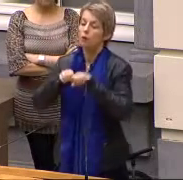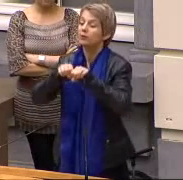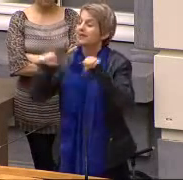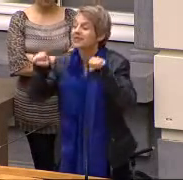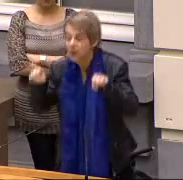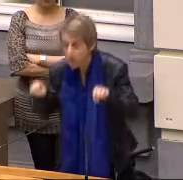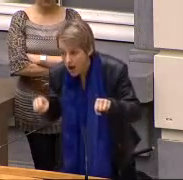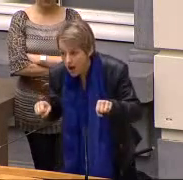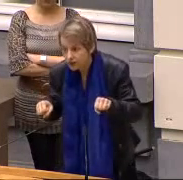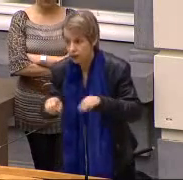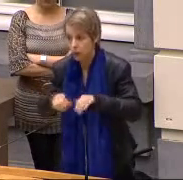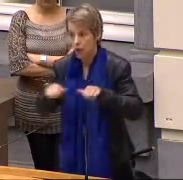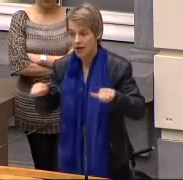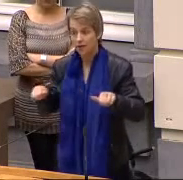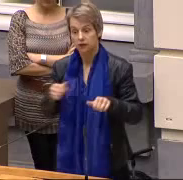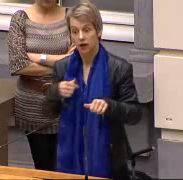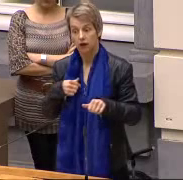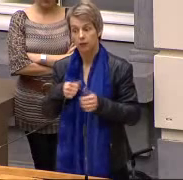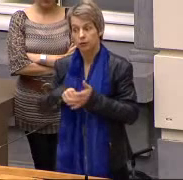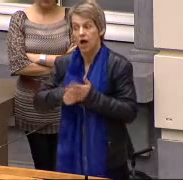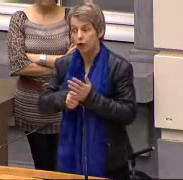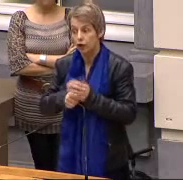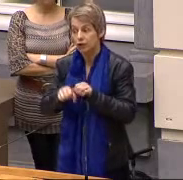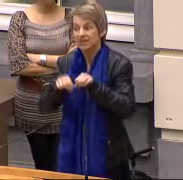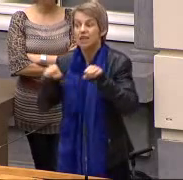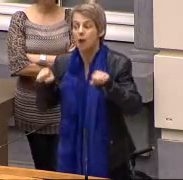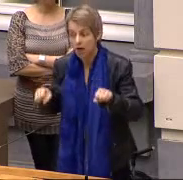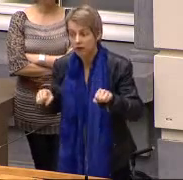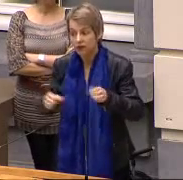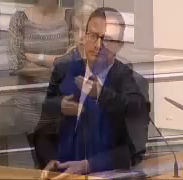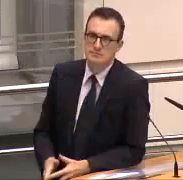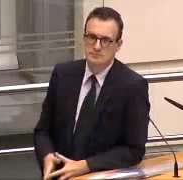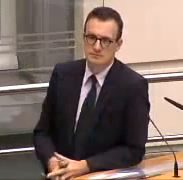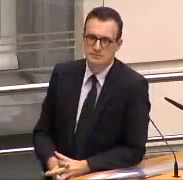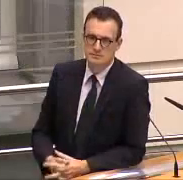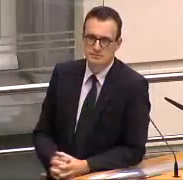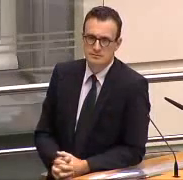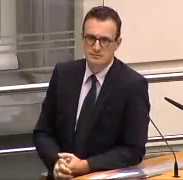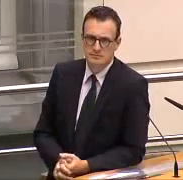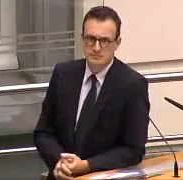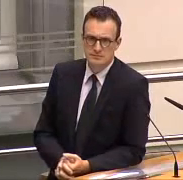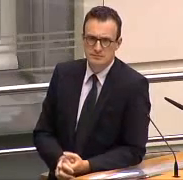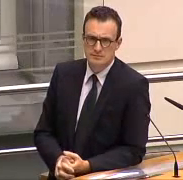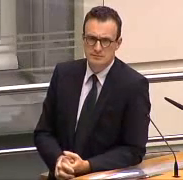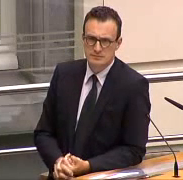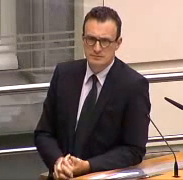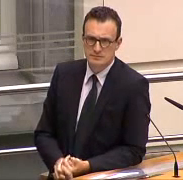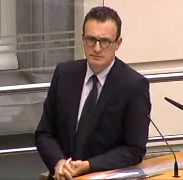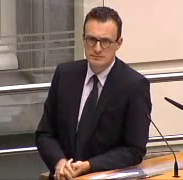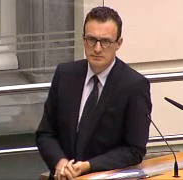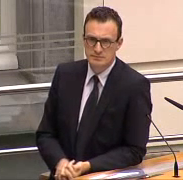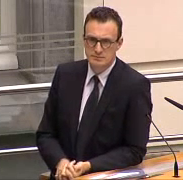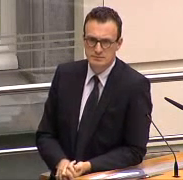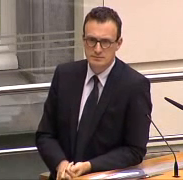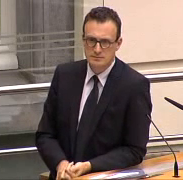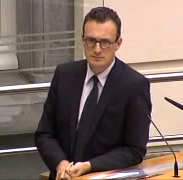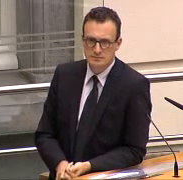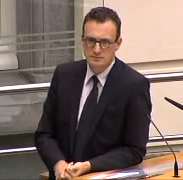handicap, op systematische wijze, en ik benadruk dit, op systematische wijze uit te sluiten van een